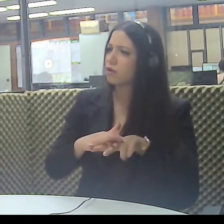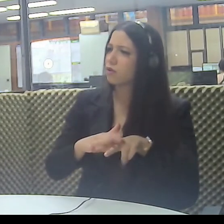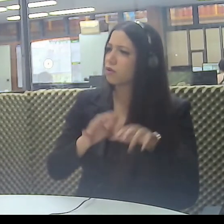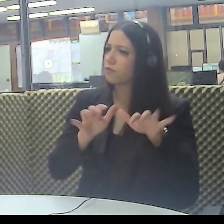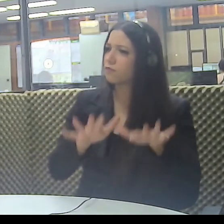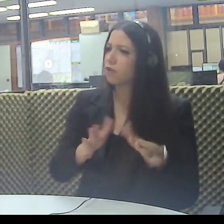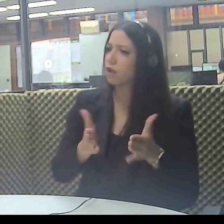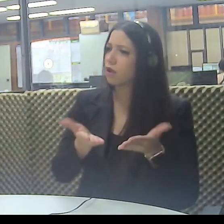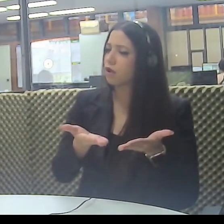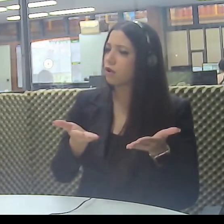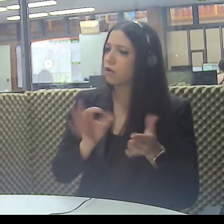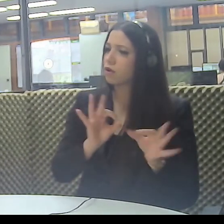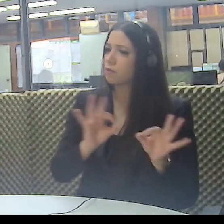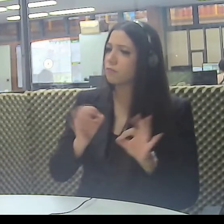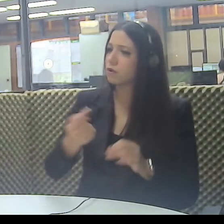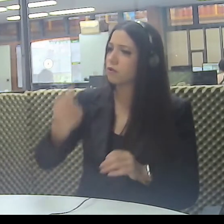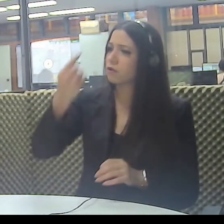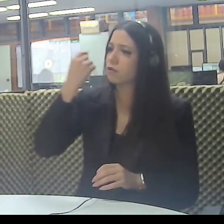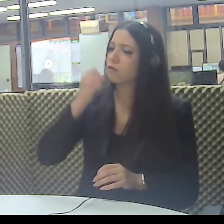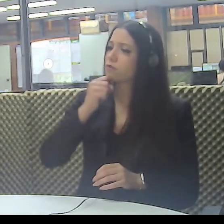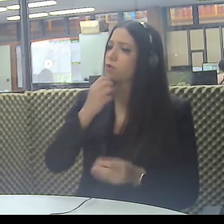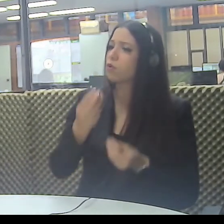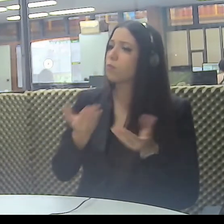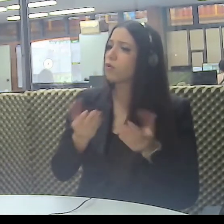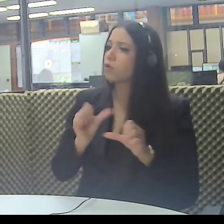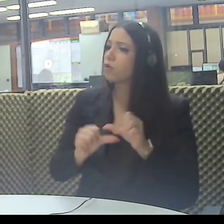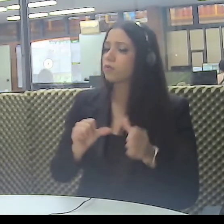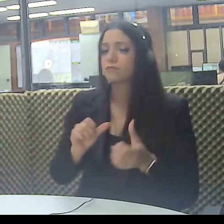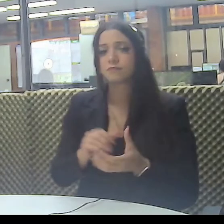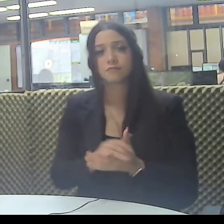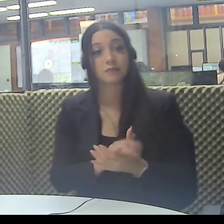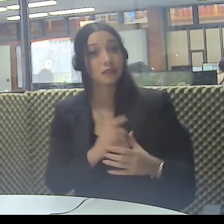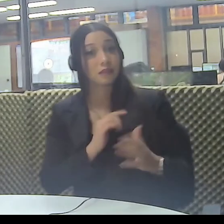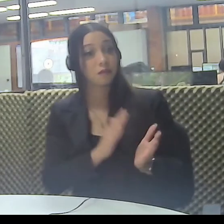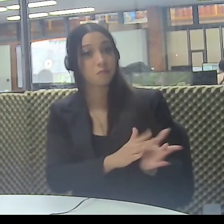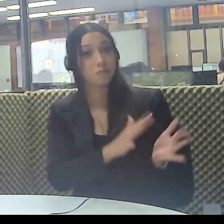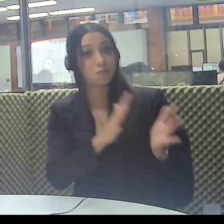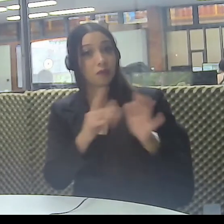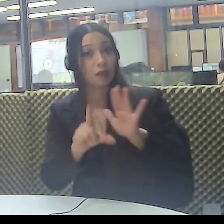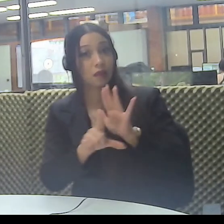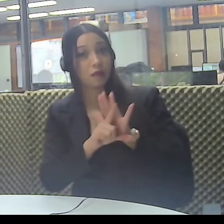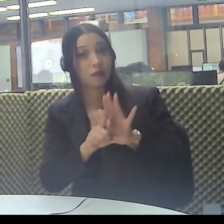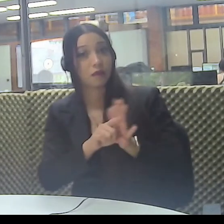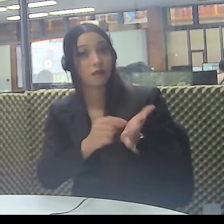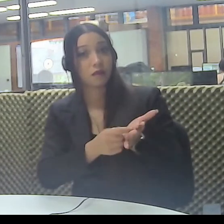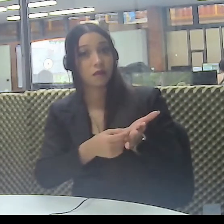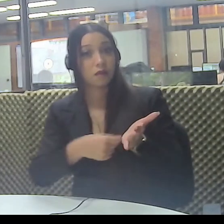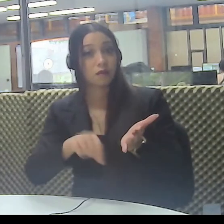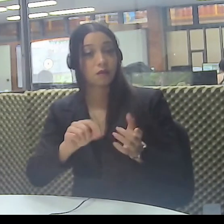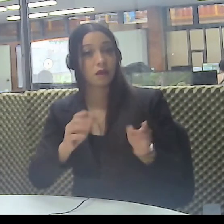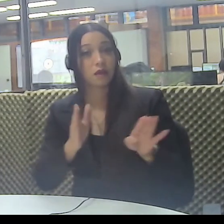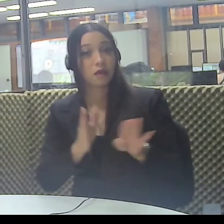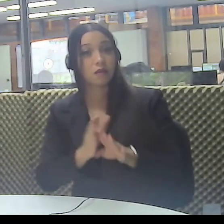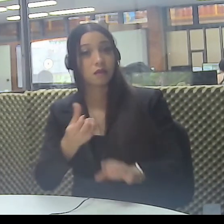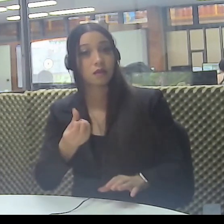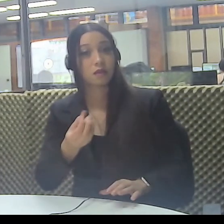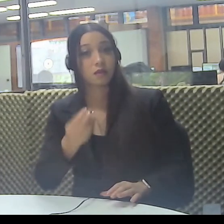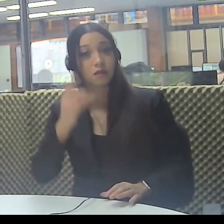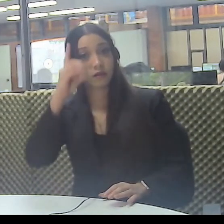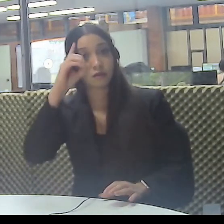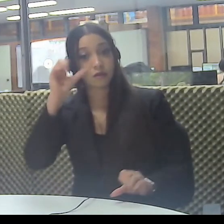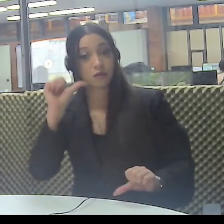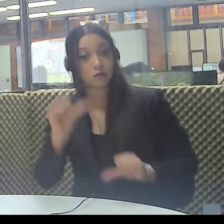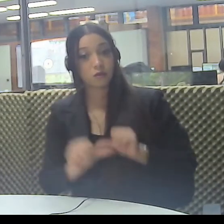internados hoje estão no plano anterior. Como será o procedimento? Existe um prazo legal, prefeito, até contratual, de até 60 dias para fazer